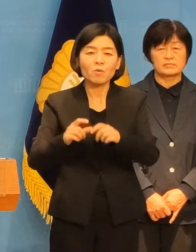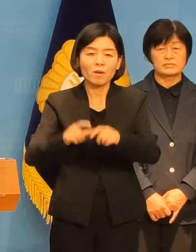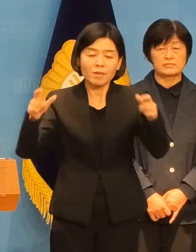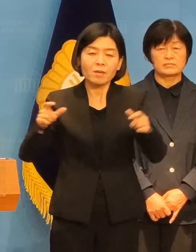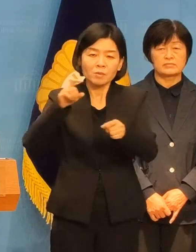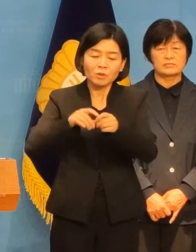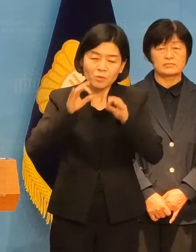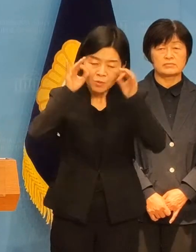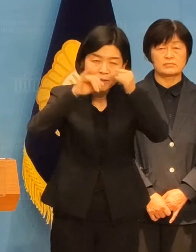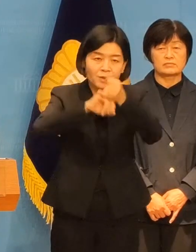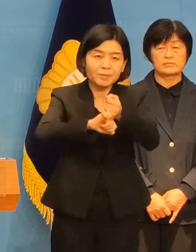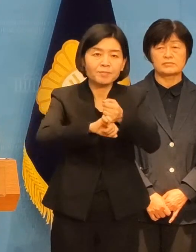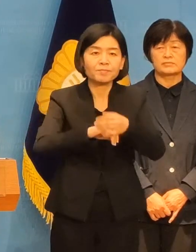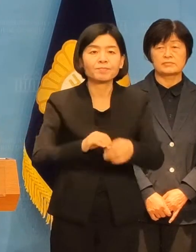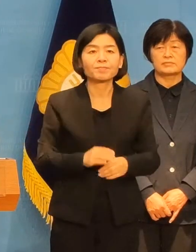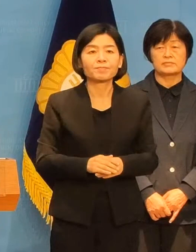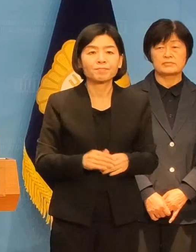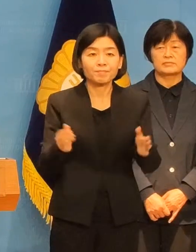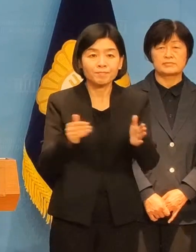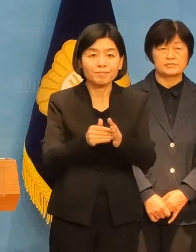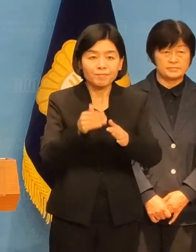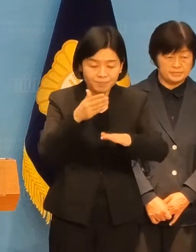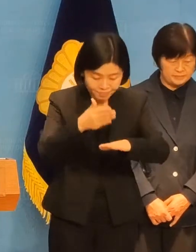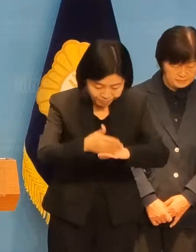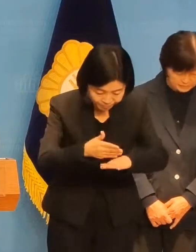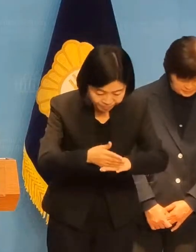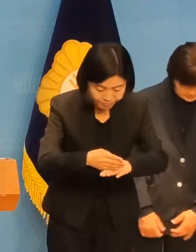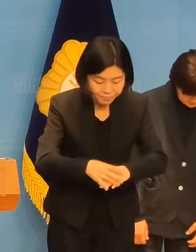이상으로 기자회견 마치도록 하겠습니다. 고맙습니다.